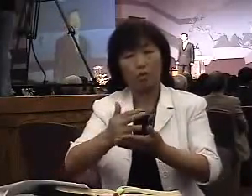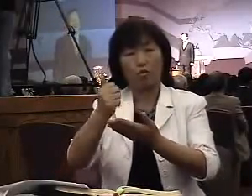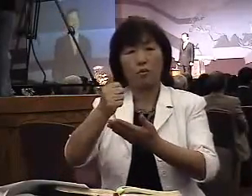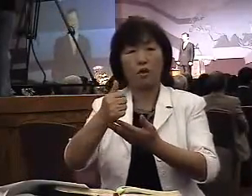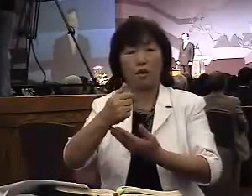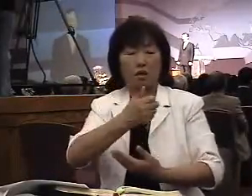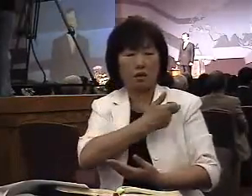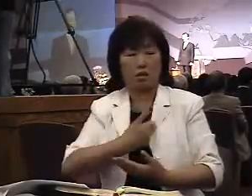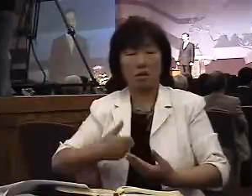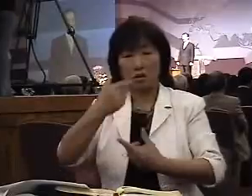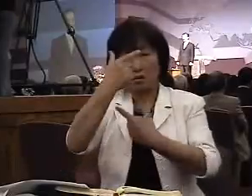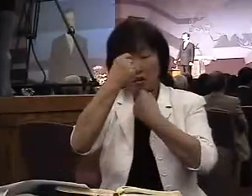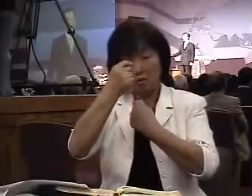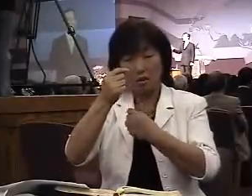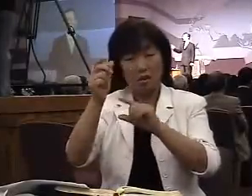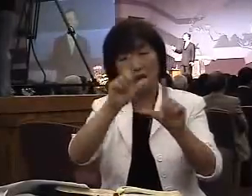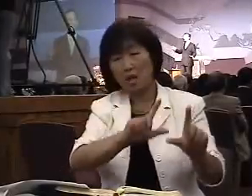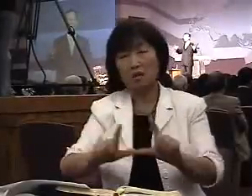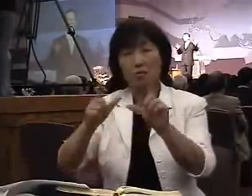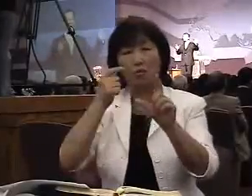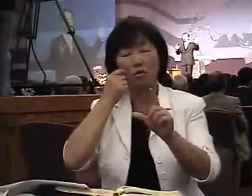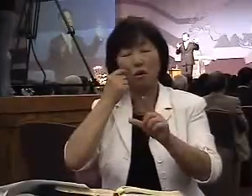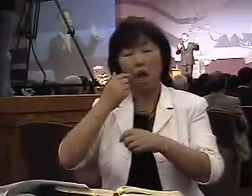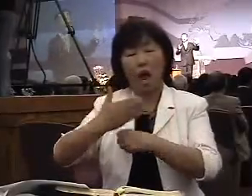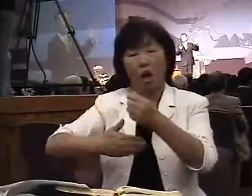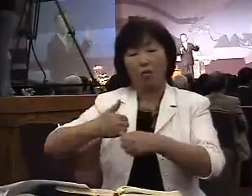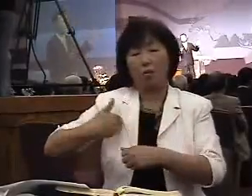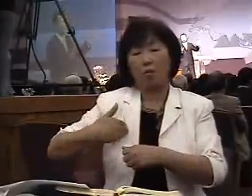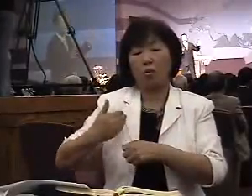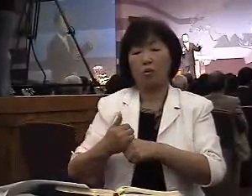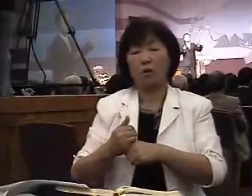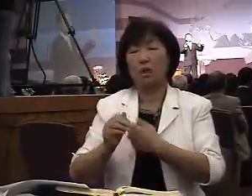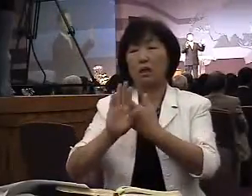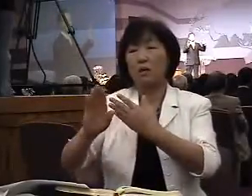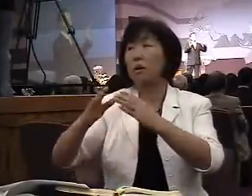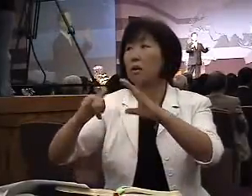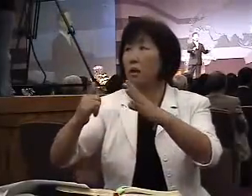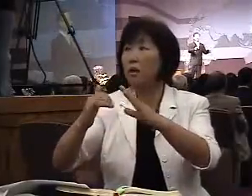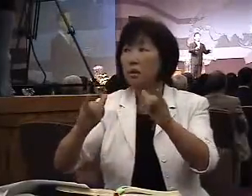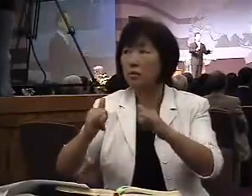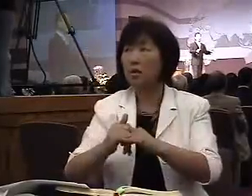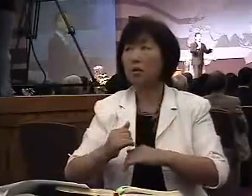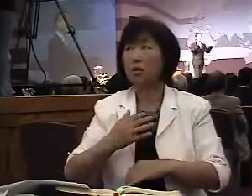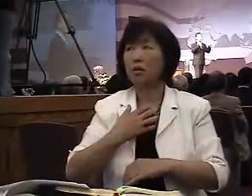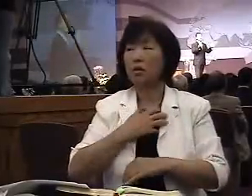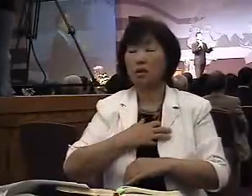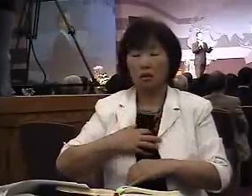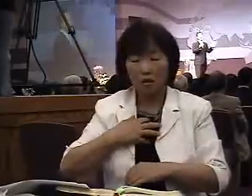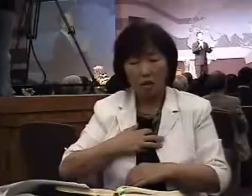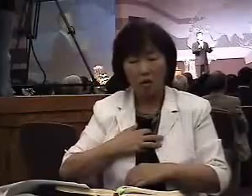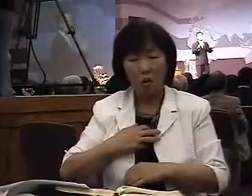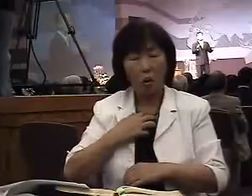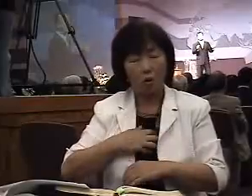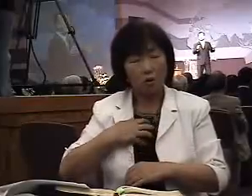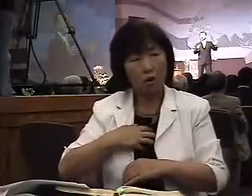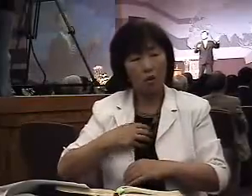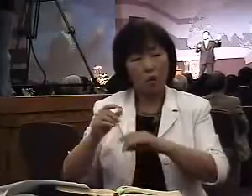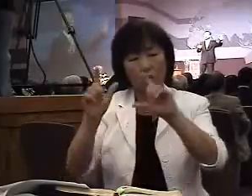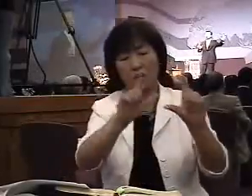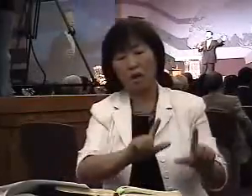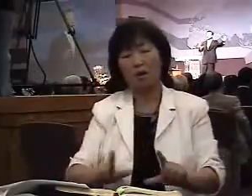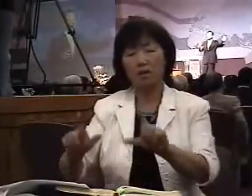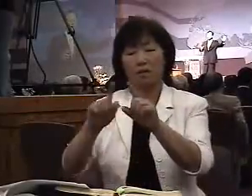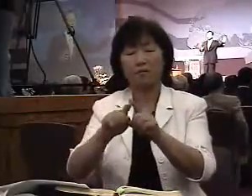수가 없기 때문입니다. 하나님을 모르는 이방 나라 사람들은 그렇게 염려하며 근심하고 사는